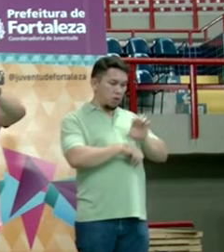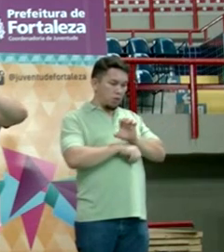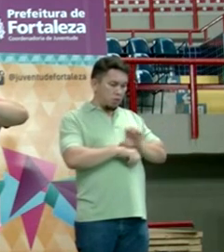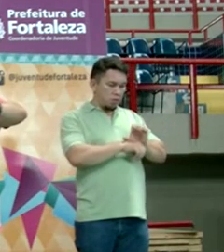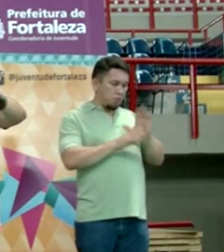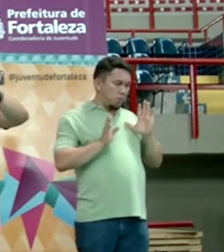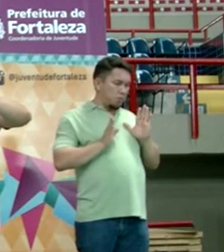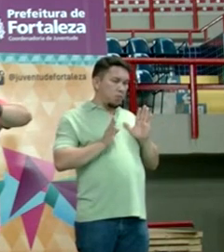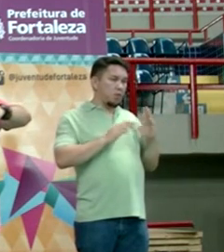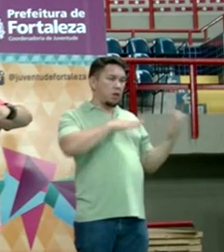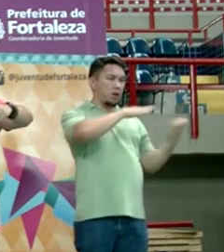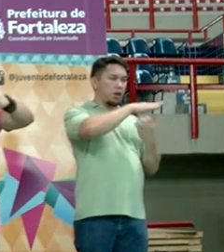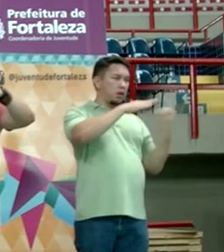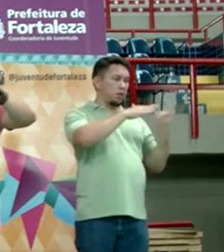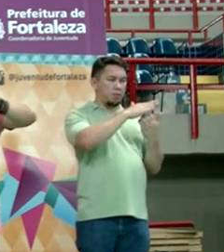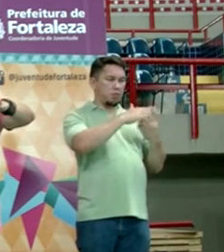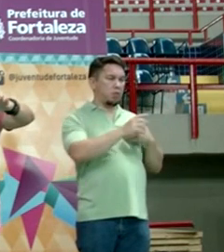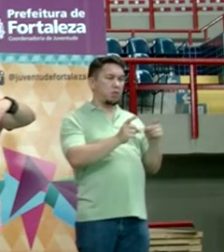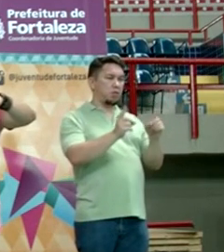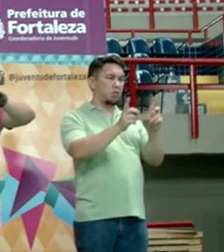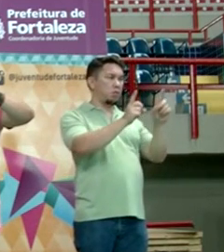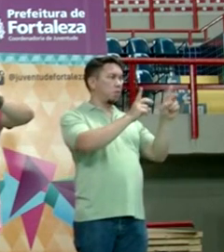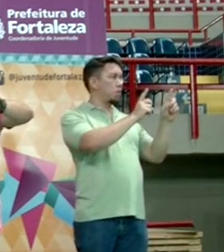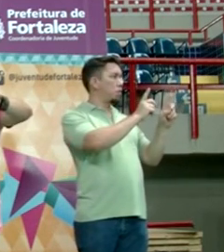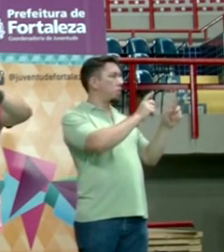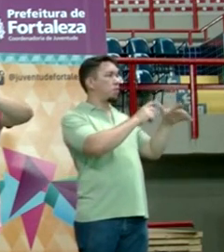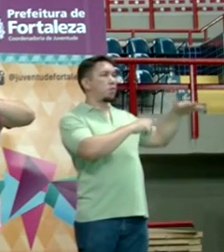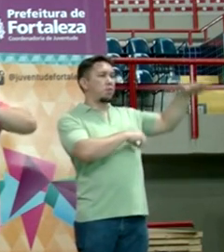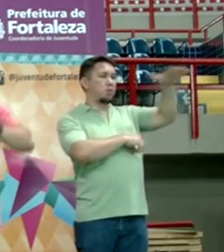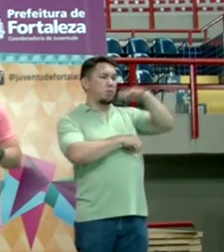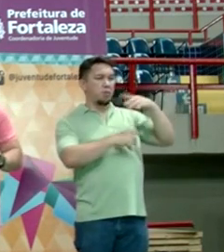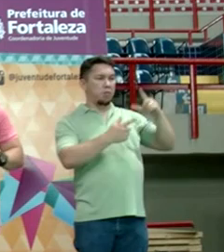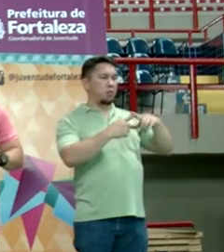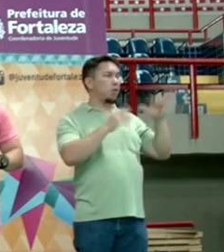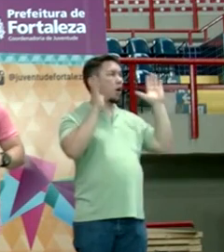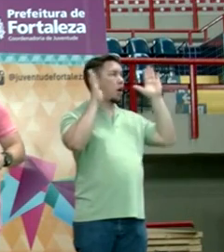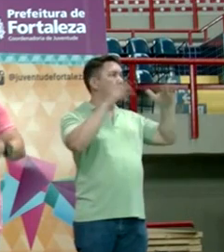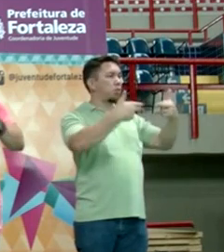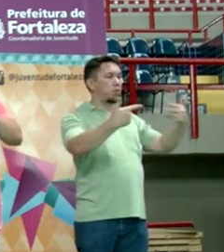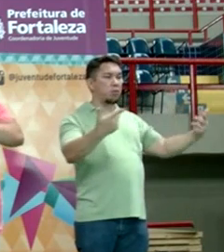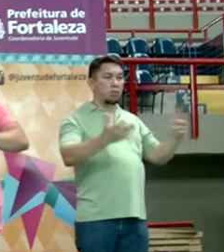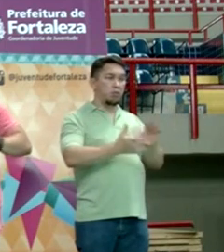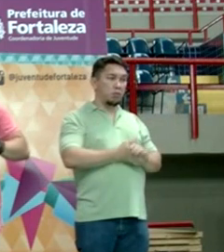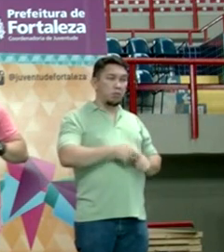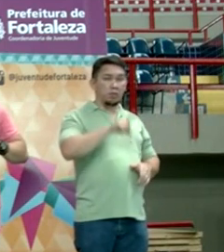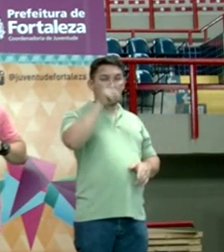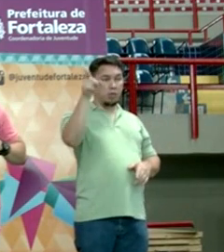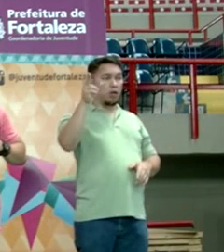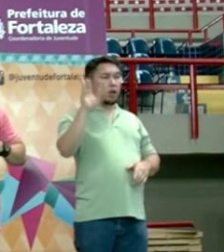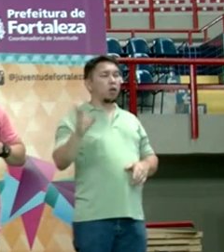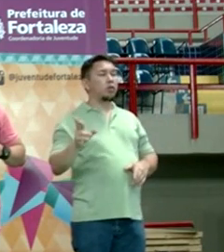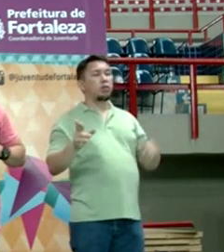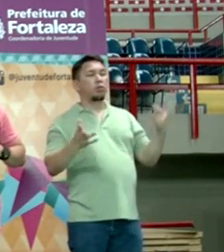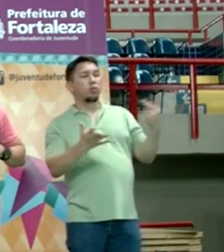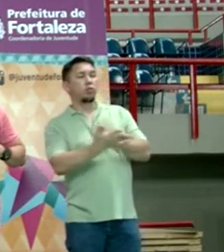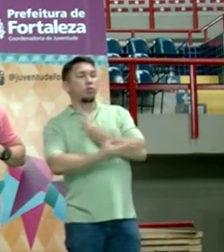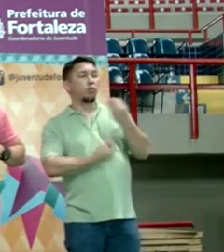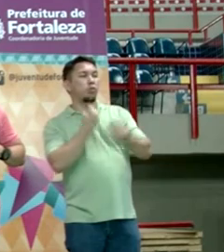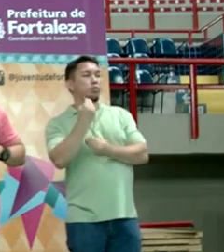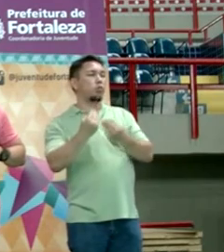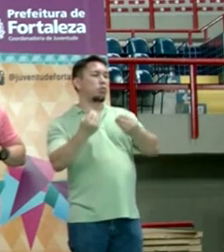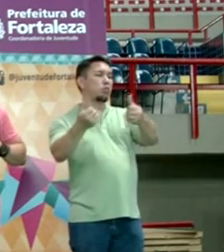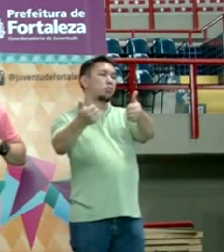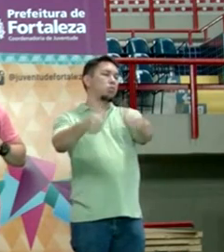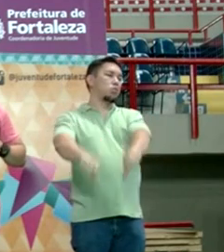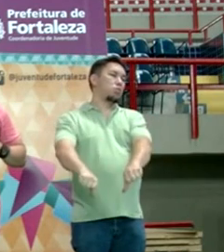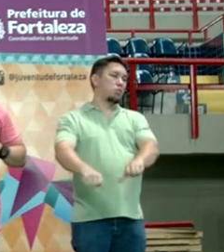Eles privatizaram as empresas estatais, privatizaram aeroportos e tudo mais. E na União Soviética, professor, o que foi que aconteceu para ela entrar